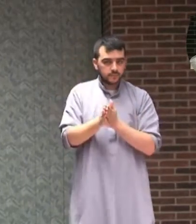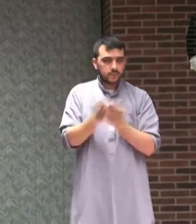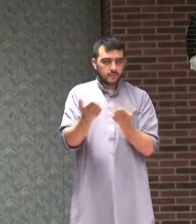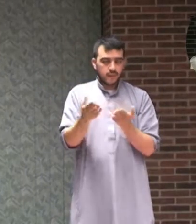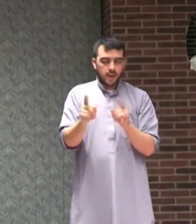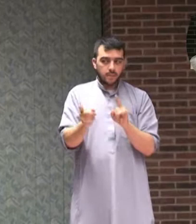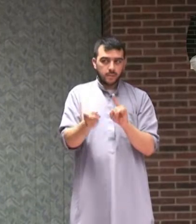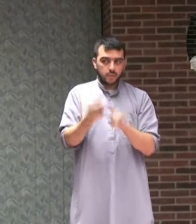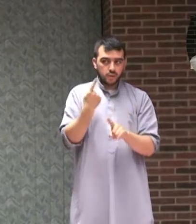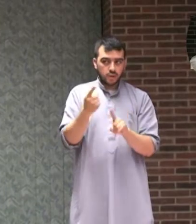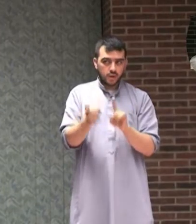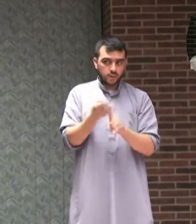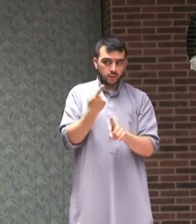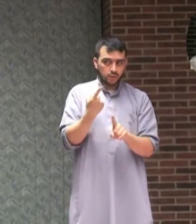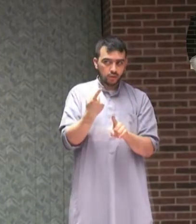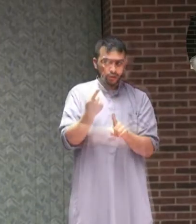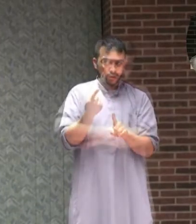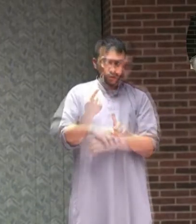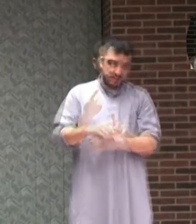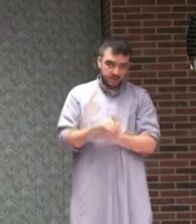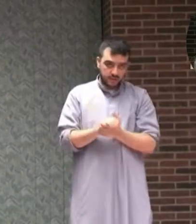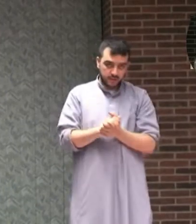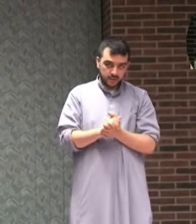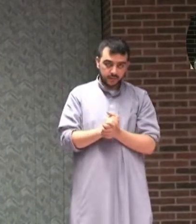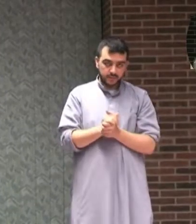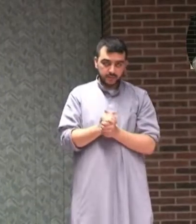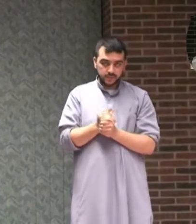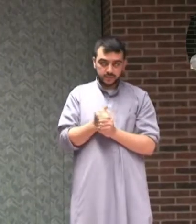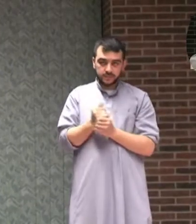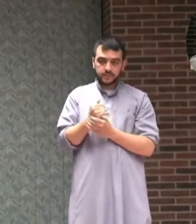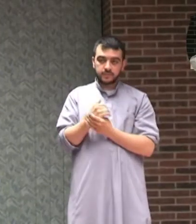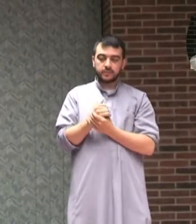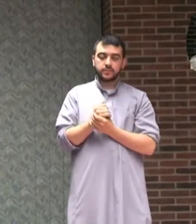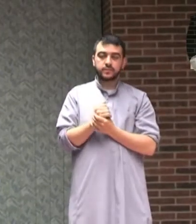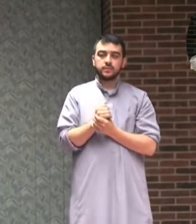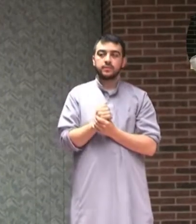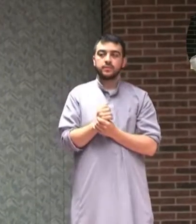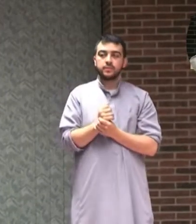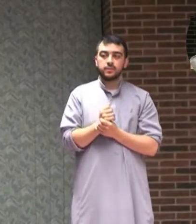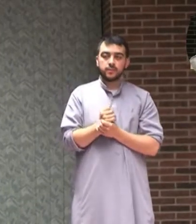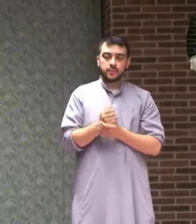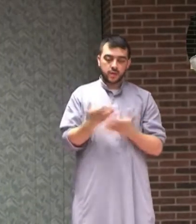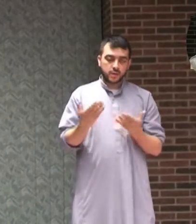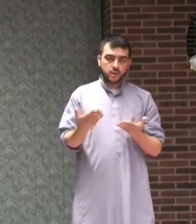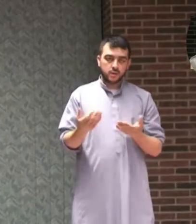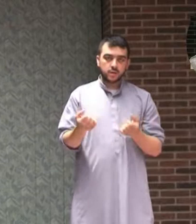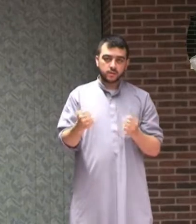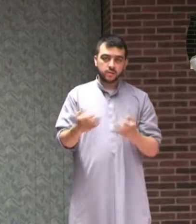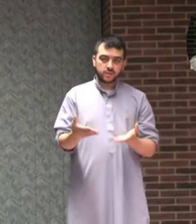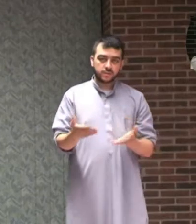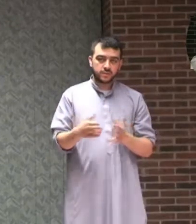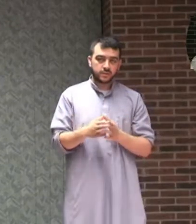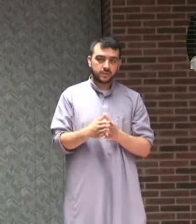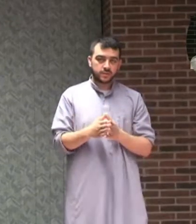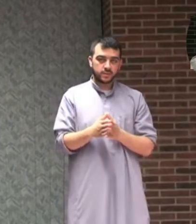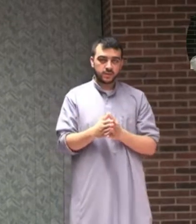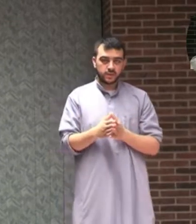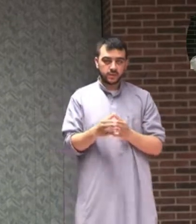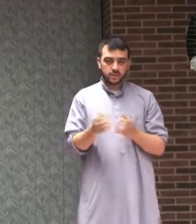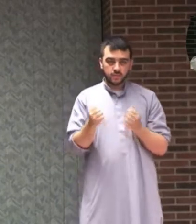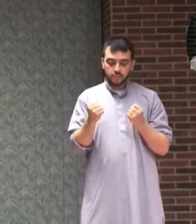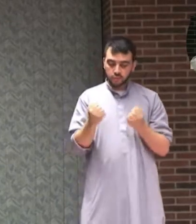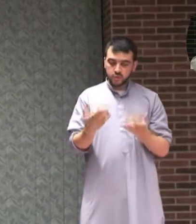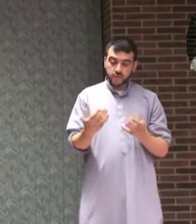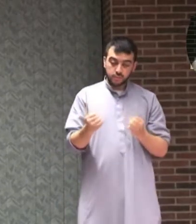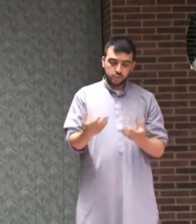unique dans ce mois unique. Donc le mois du Ramadan est sans aucun doute une occasion